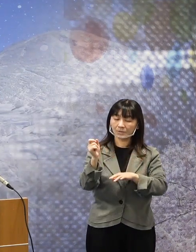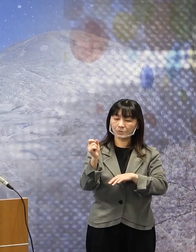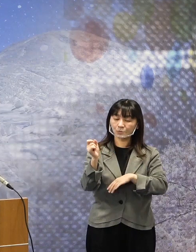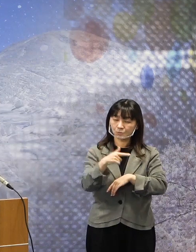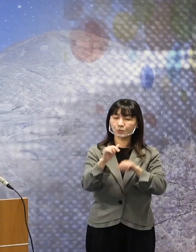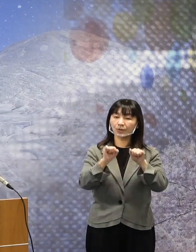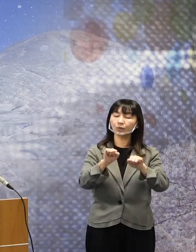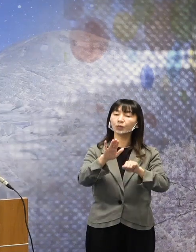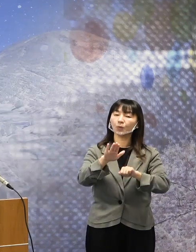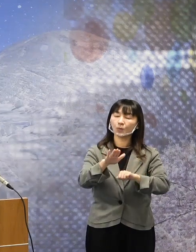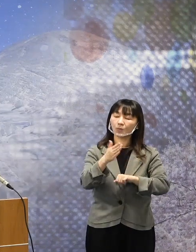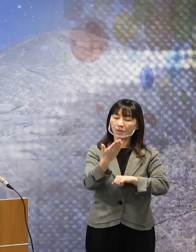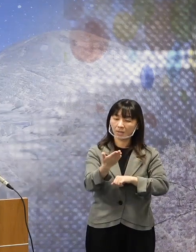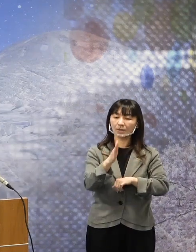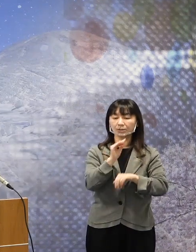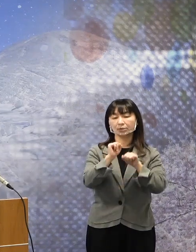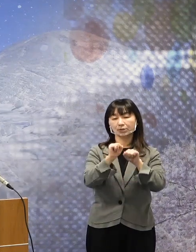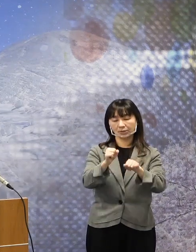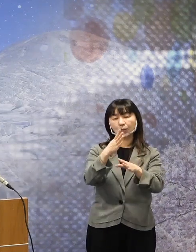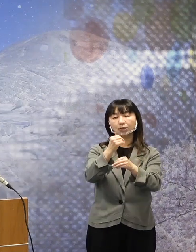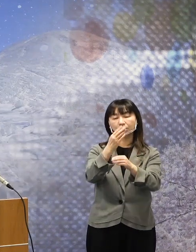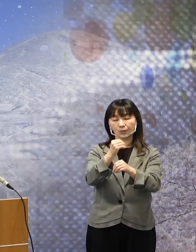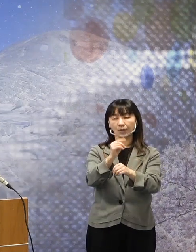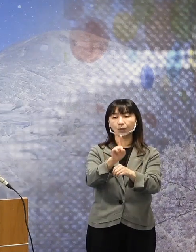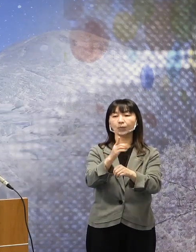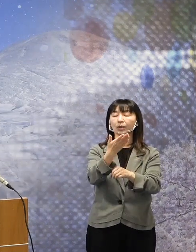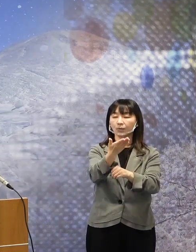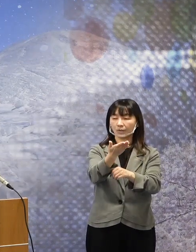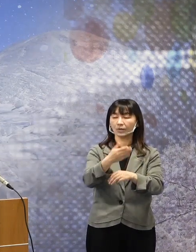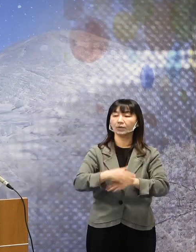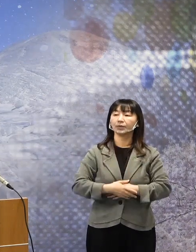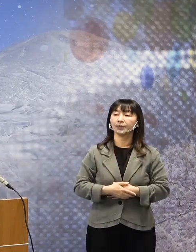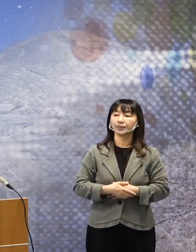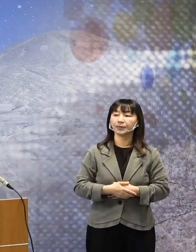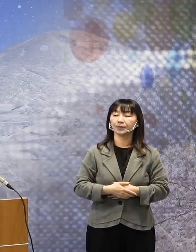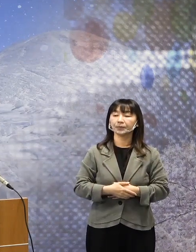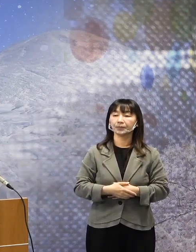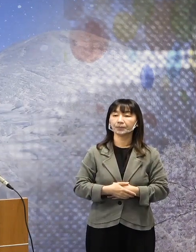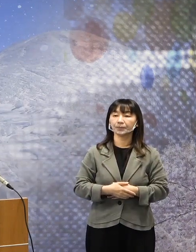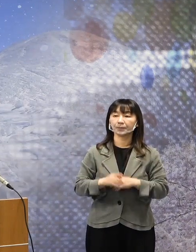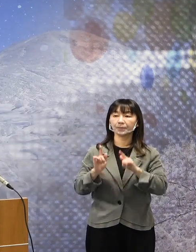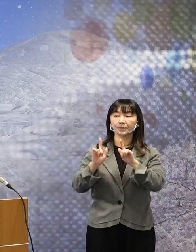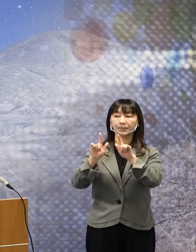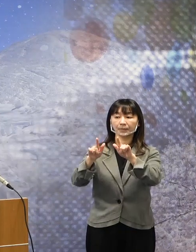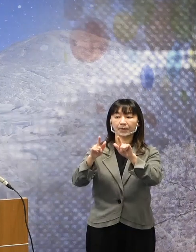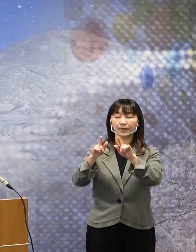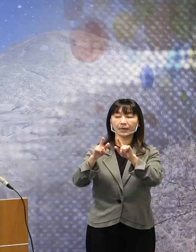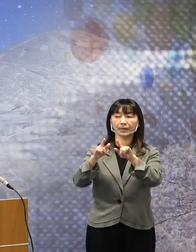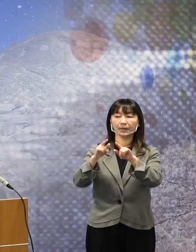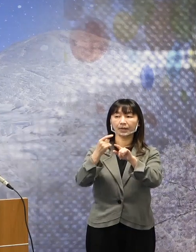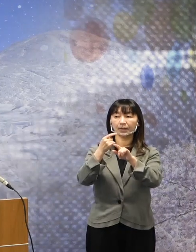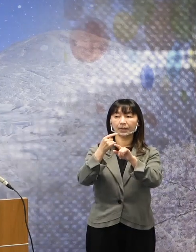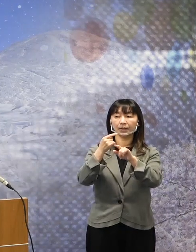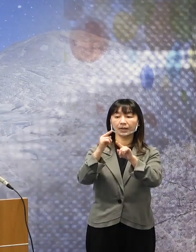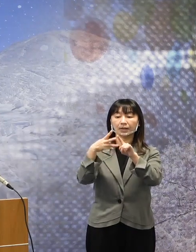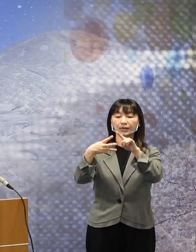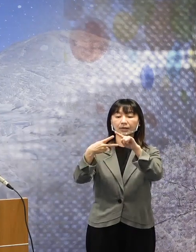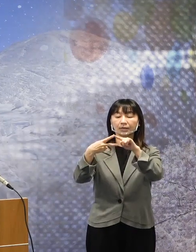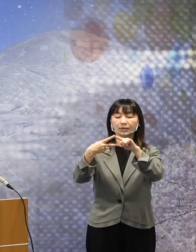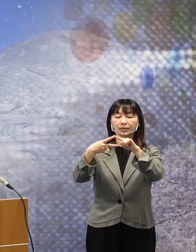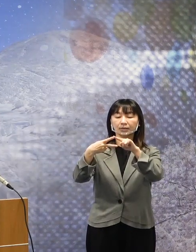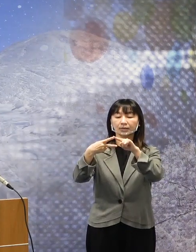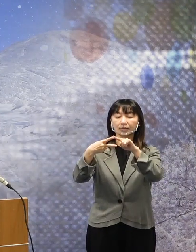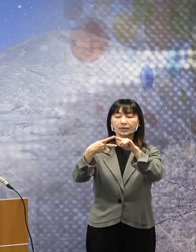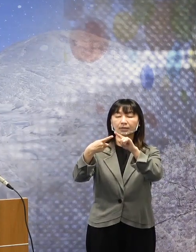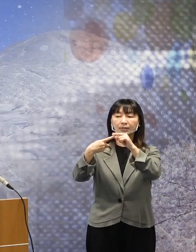ですけど、 はい、 いつからこう実施 してほしいというか、 1つ目2つ目というのは白丸の1つ目2つ目という意味でしょうか。まあ、